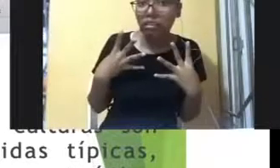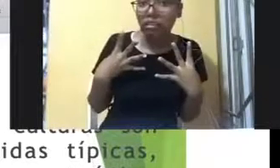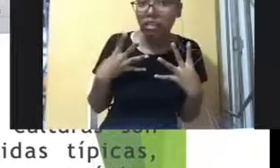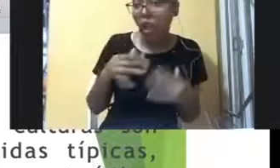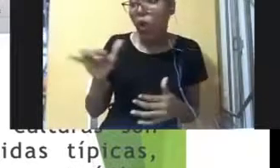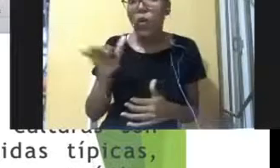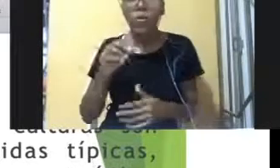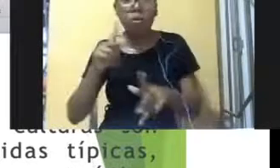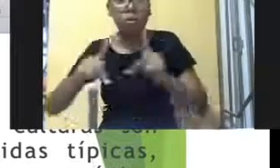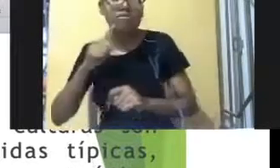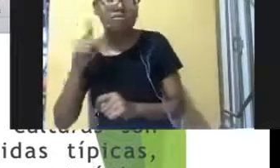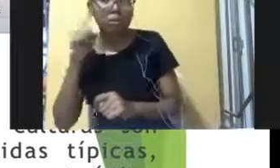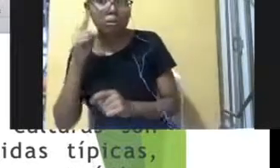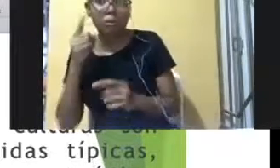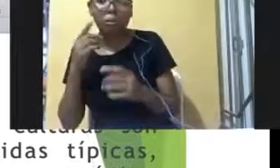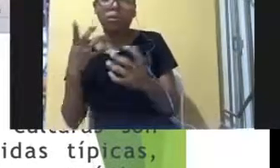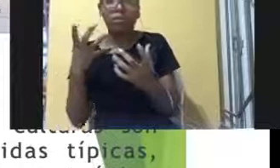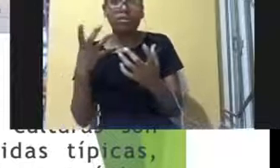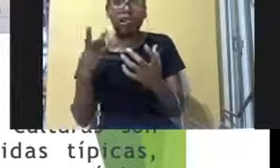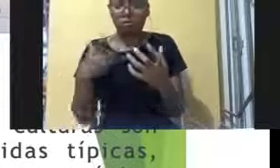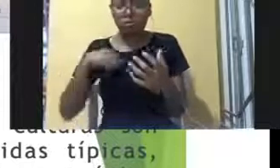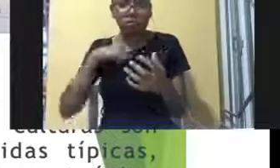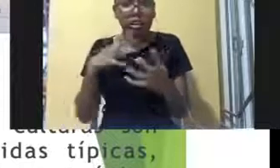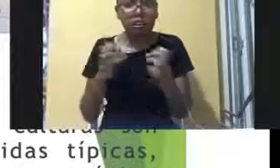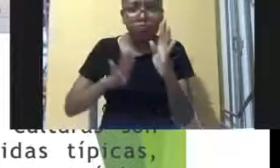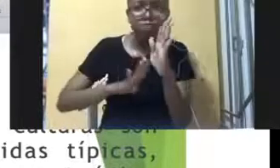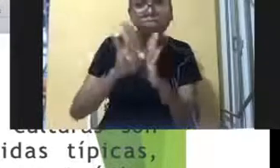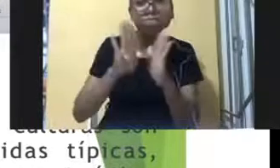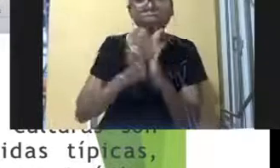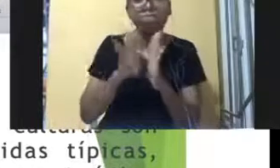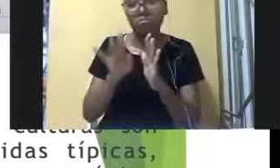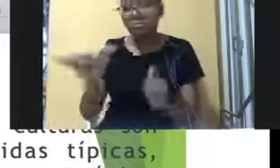crecer. Esa es la persona sorda. Así que, por favor,